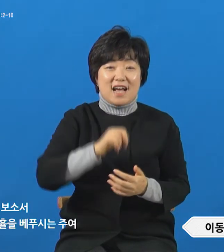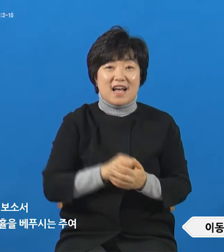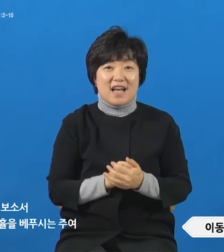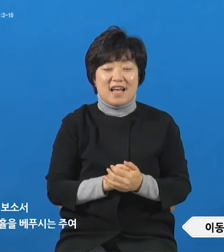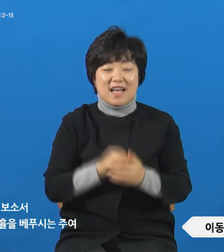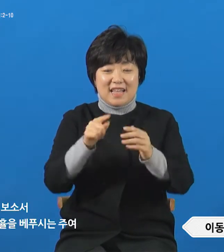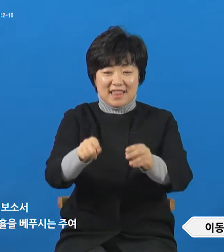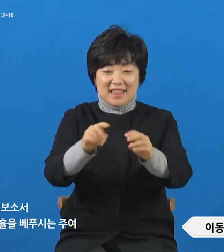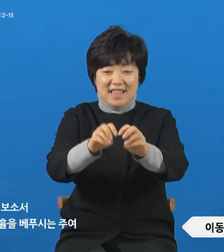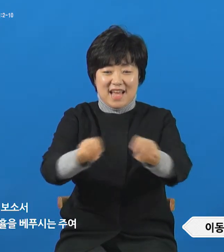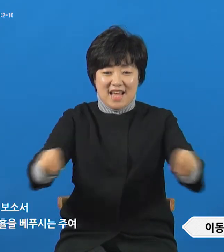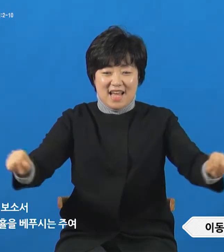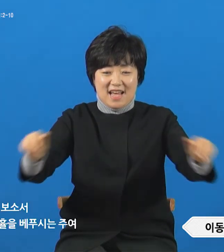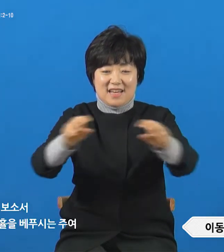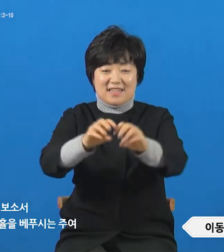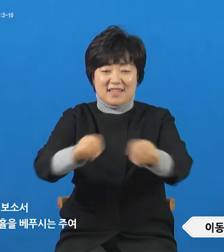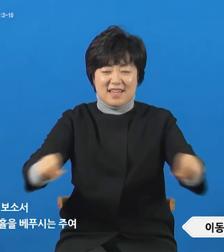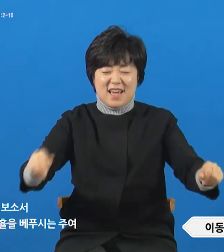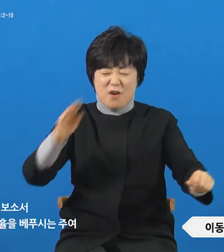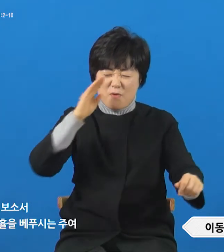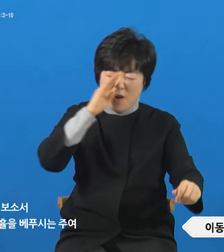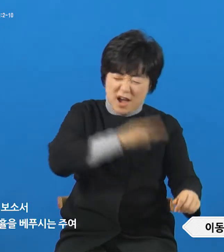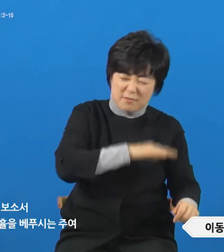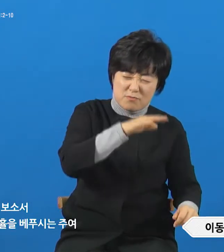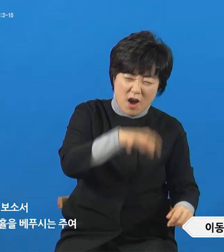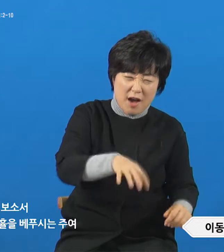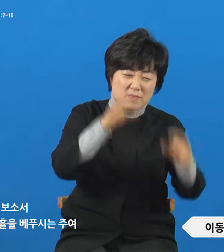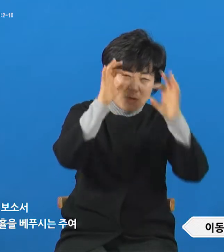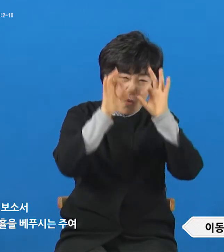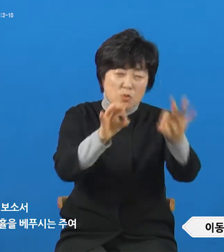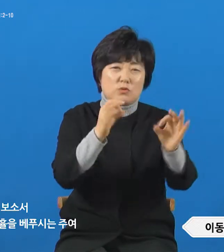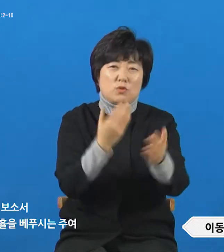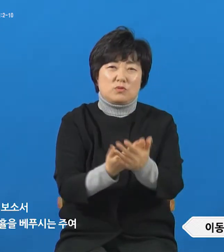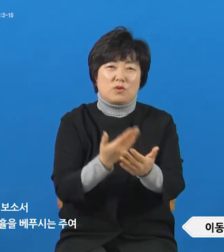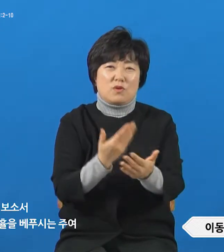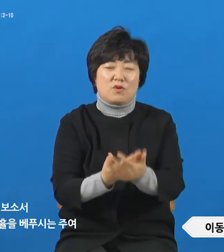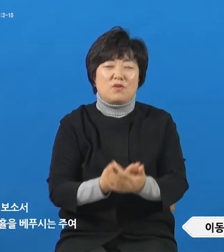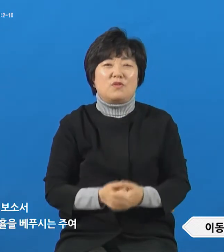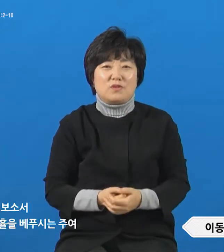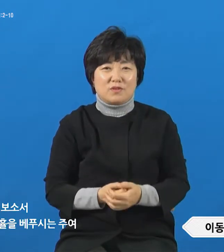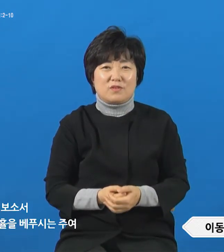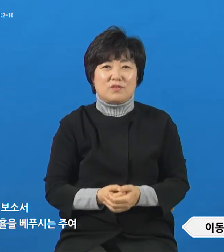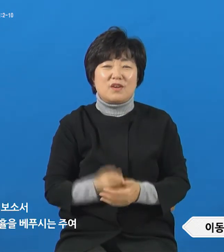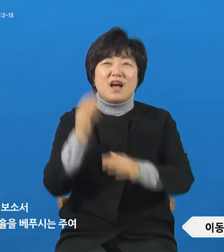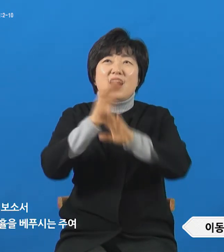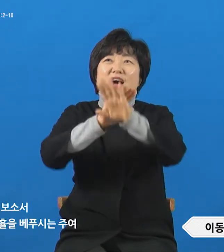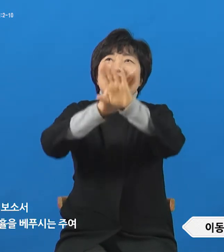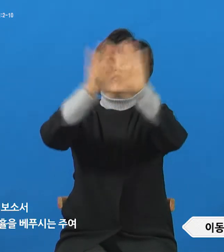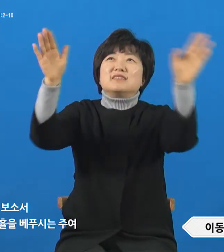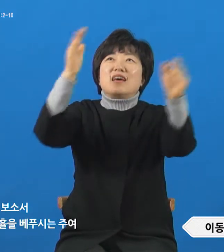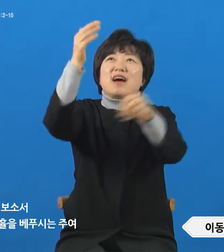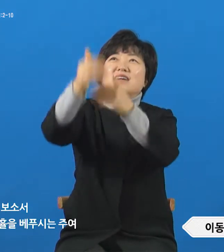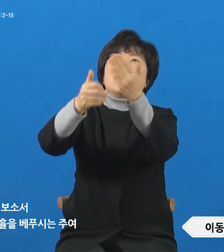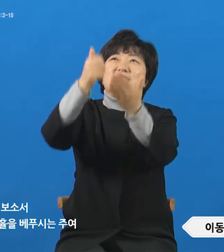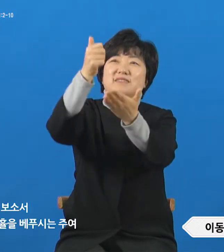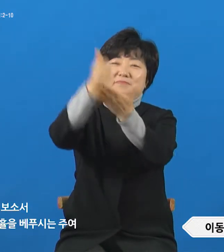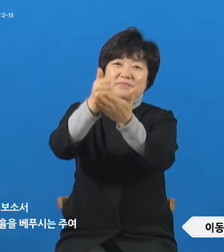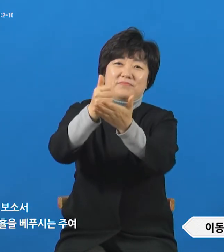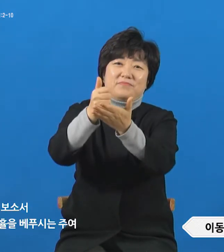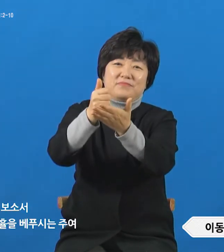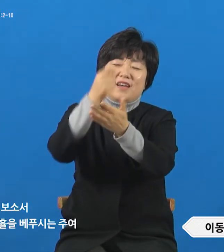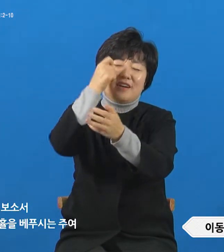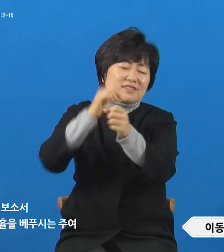이 땅의 황무함을 보소서 이렇게 시작됩니다. 하늘의 하나님,